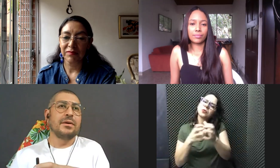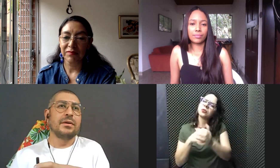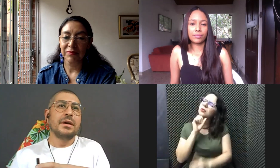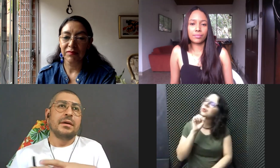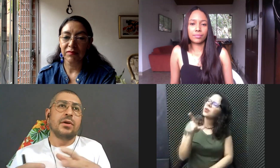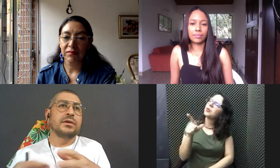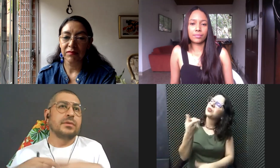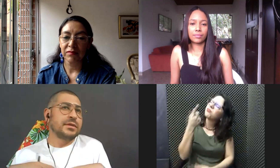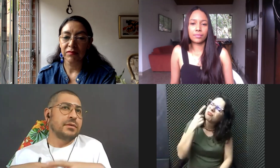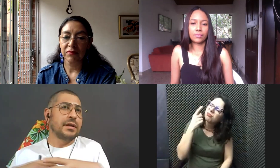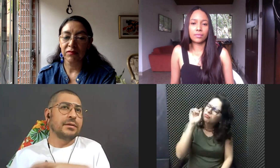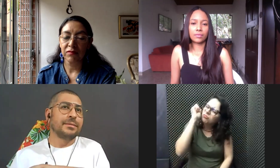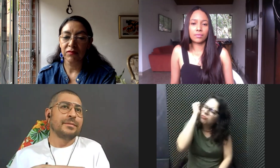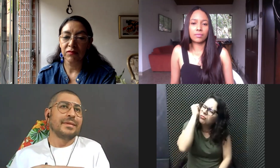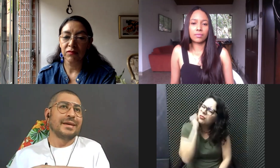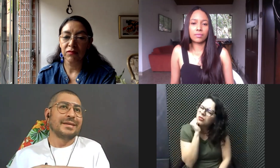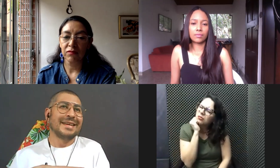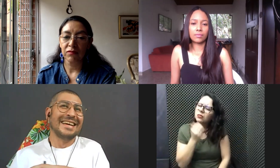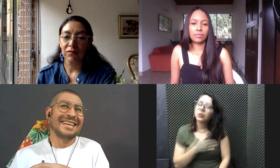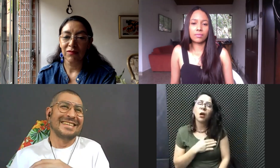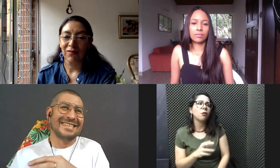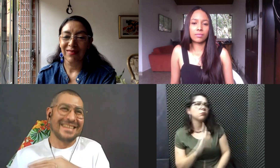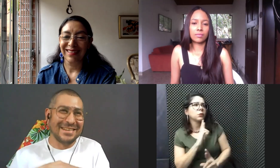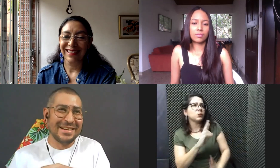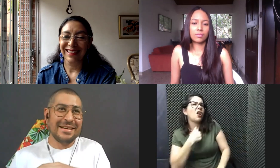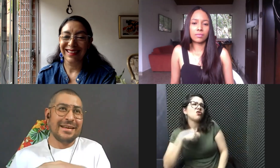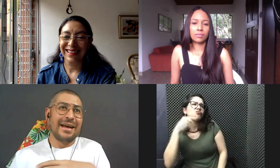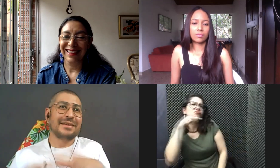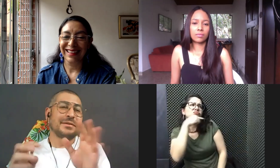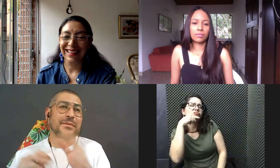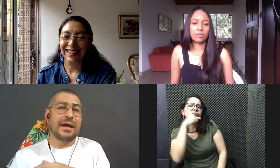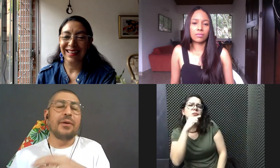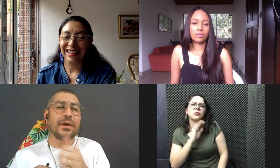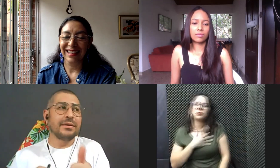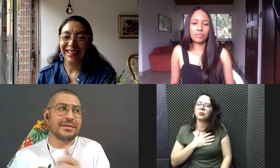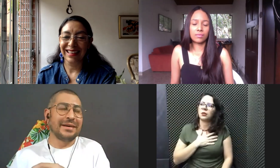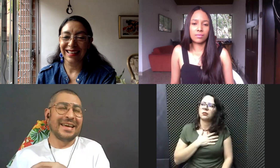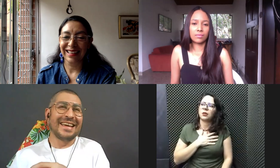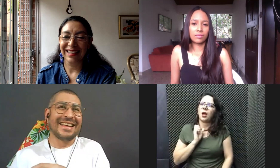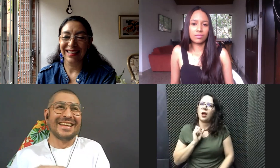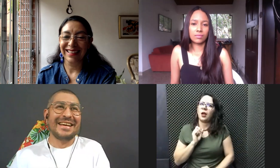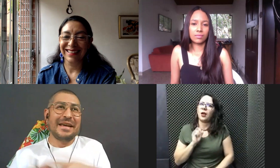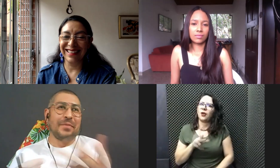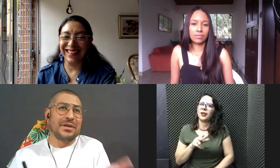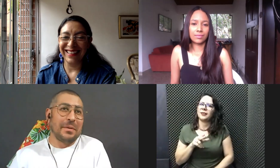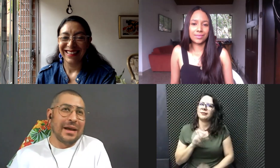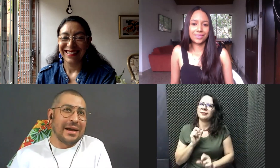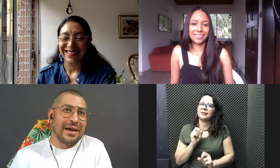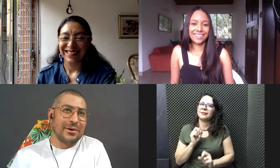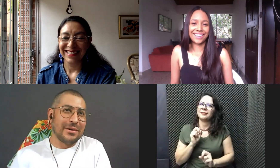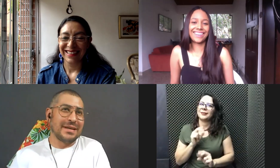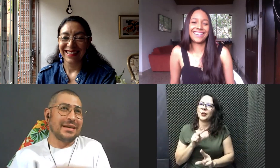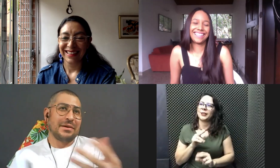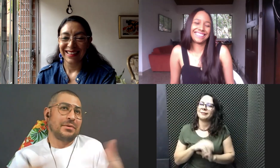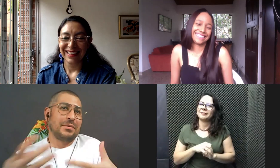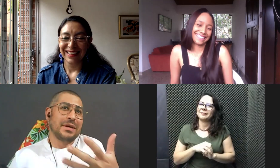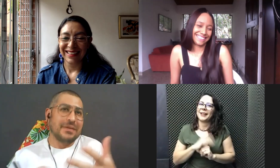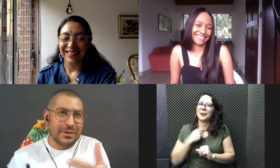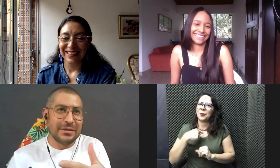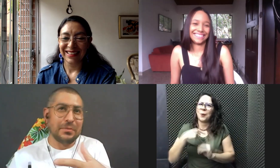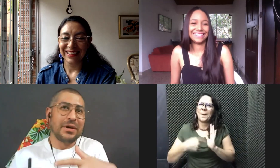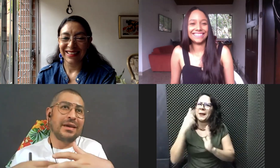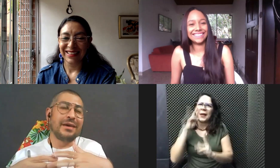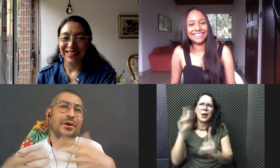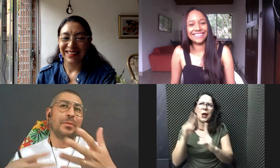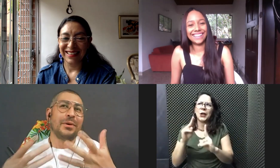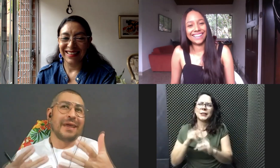me dijo, no, estoy menstruando. Así, sí. Bueno, está bien. Pues yo la acabo de conocer y no